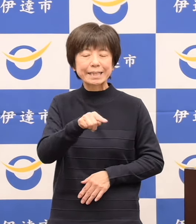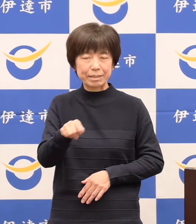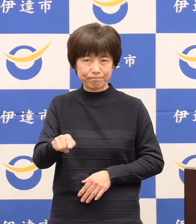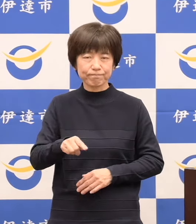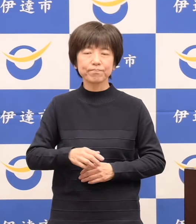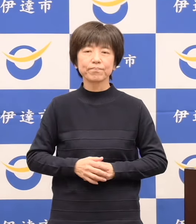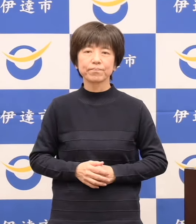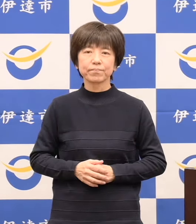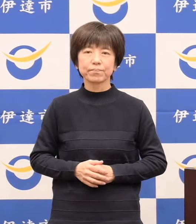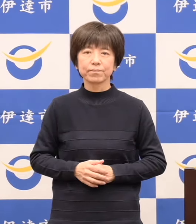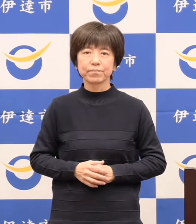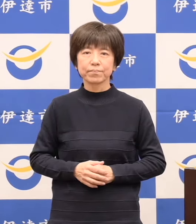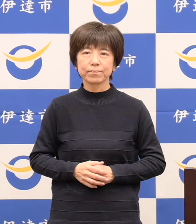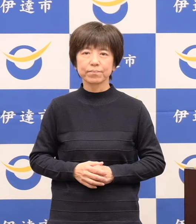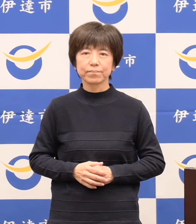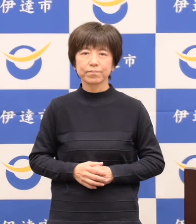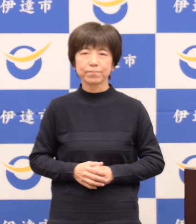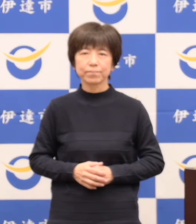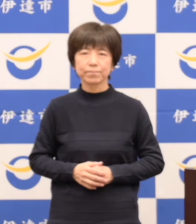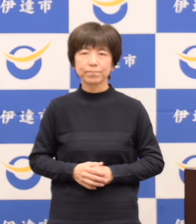ございます。